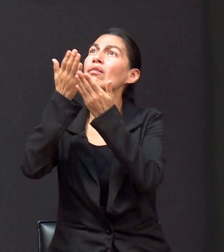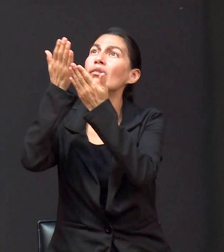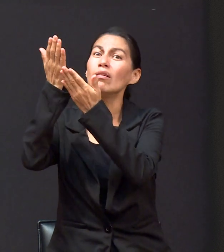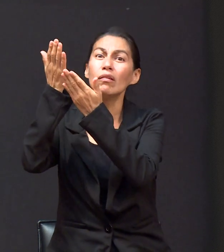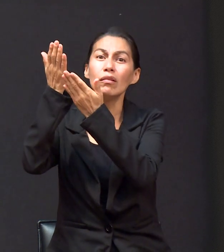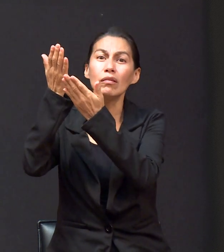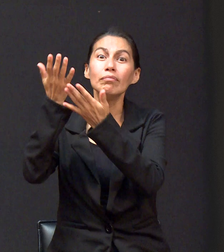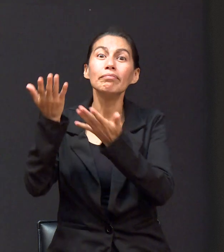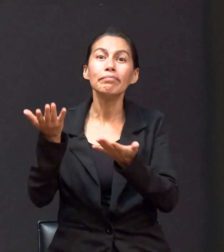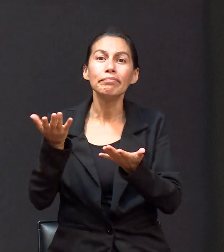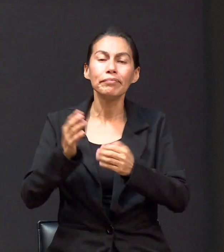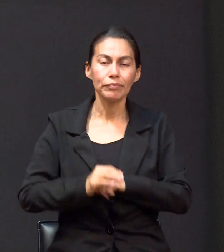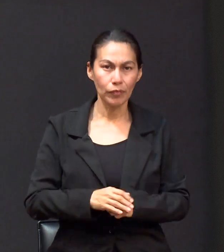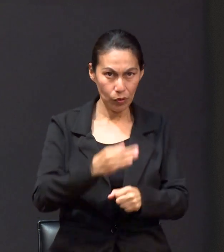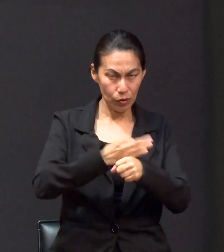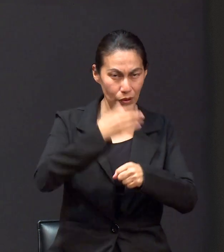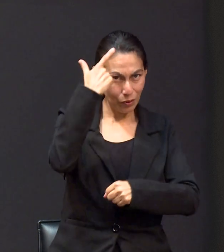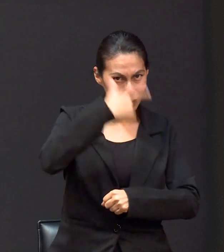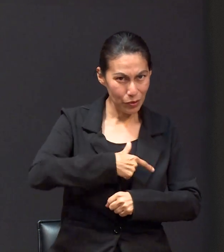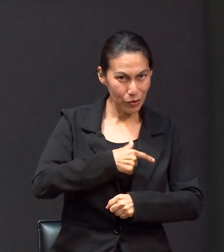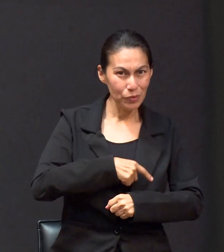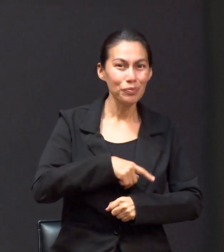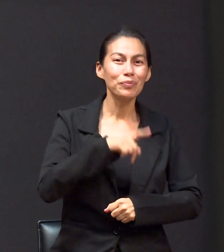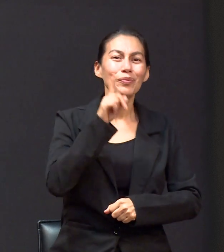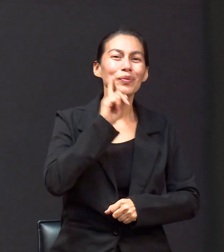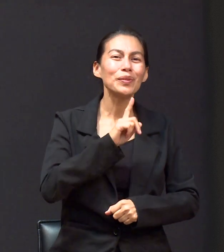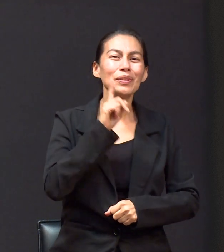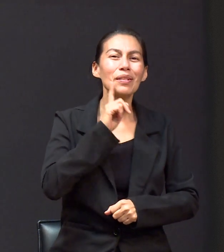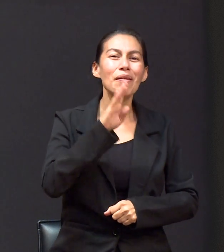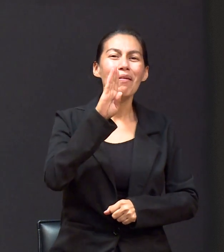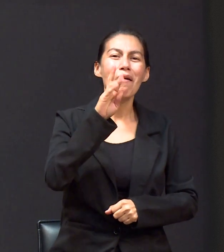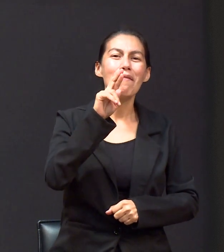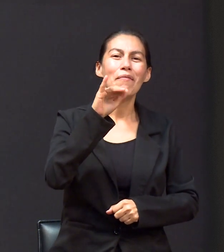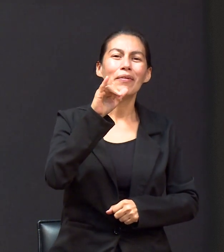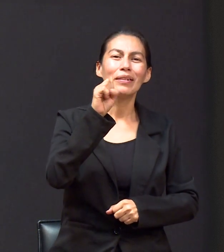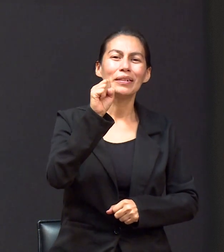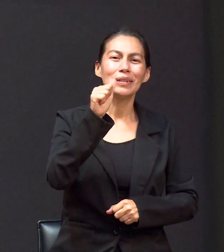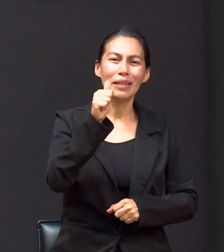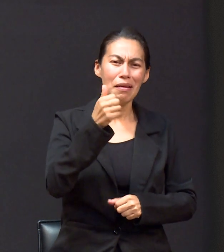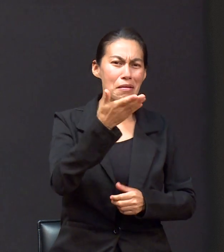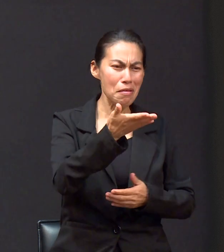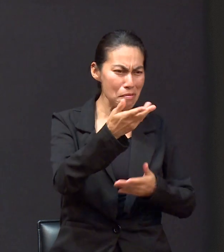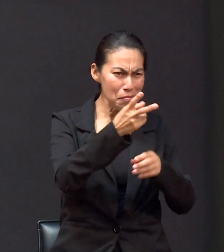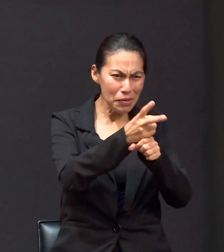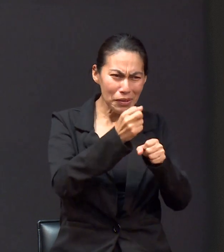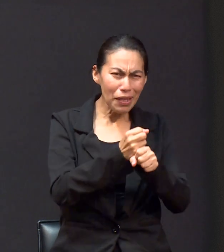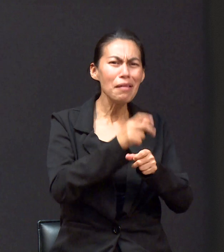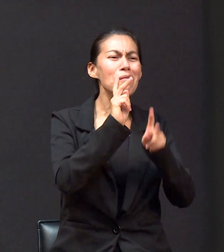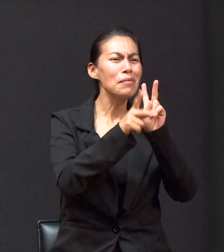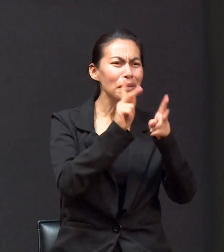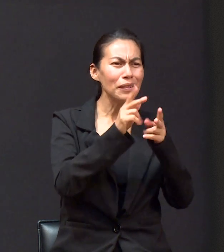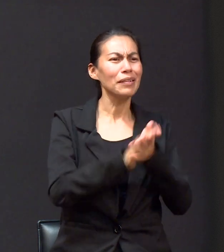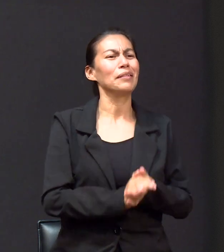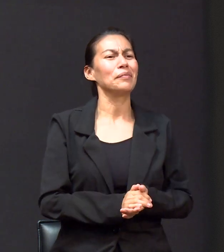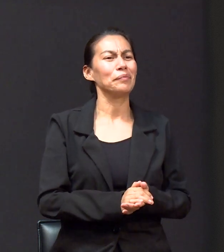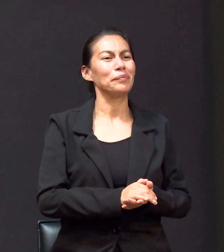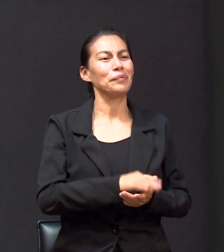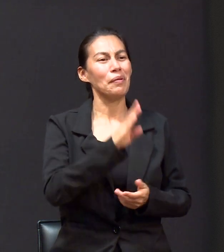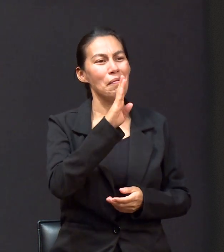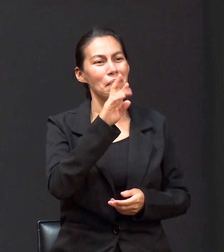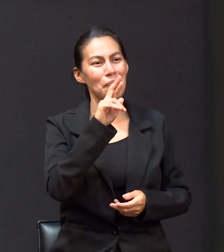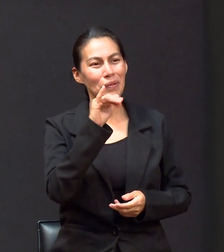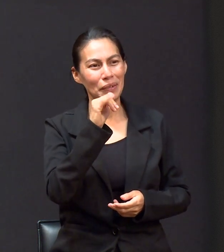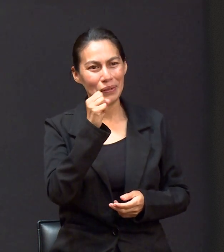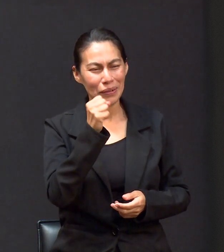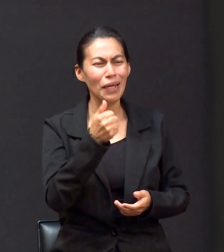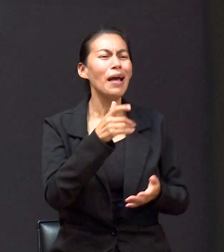Esta noche platicaremos con nuestra invitada, Brisa Larios. Gracias, Brisa,